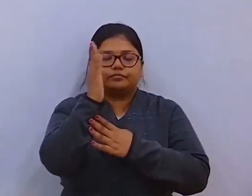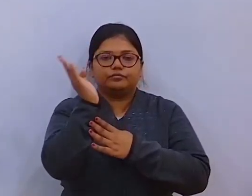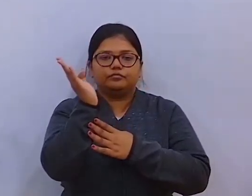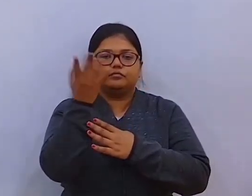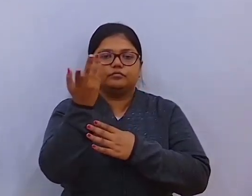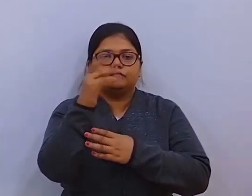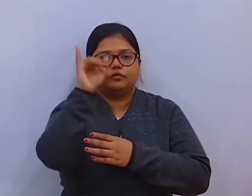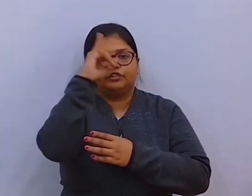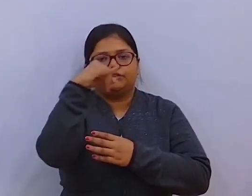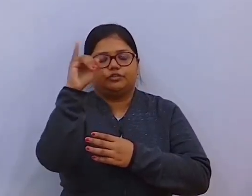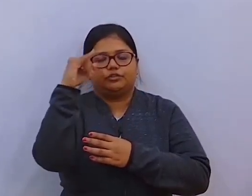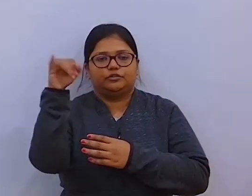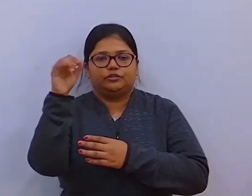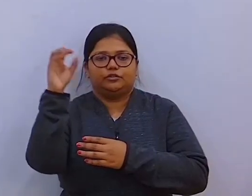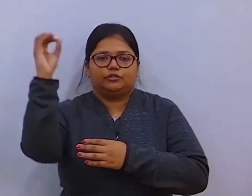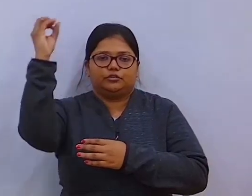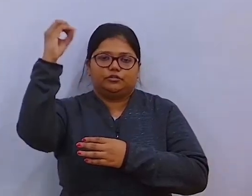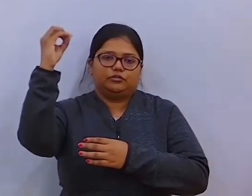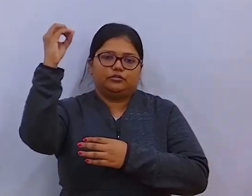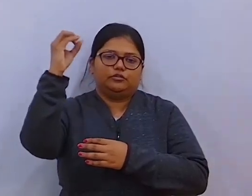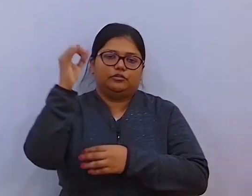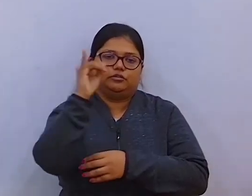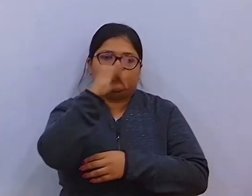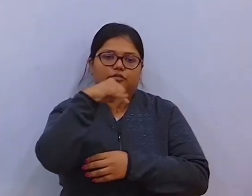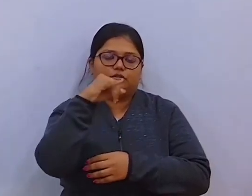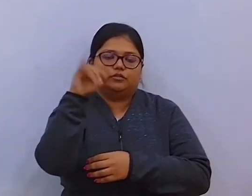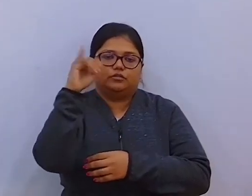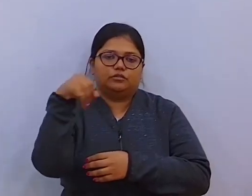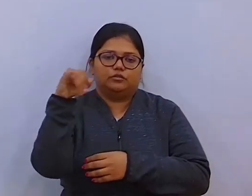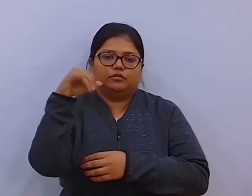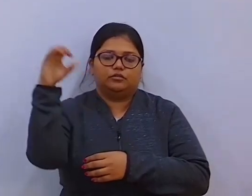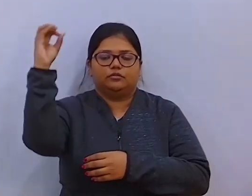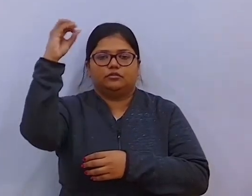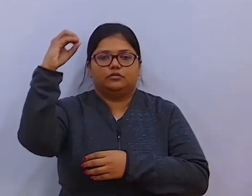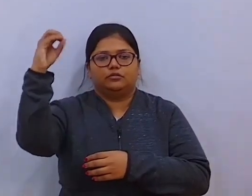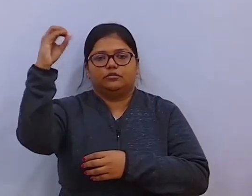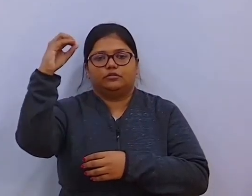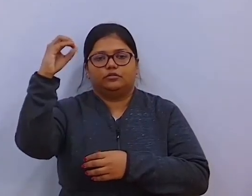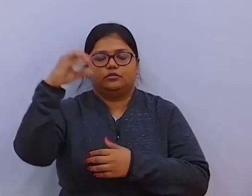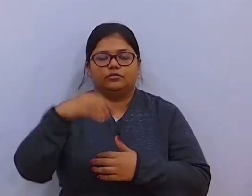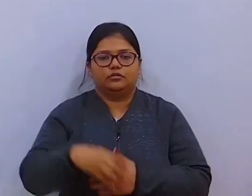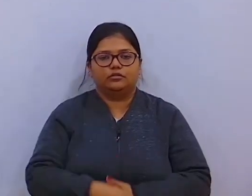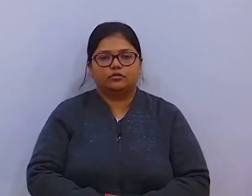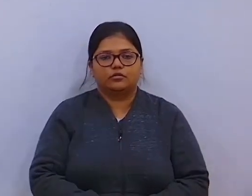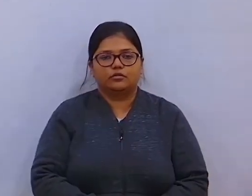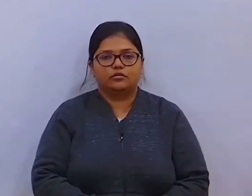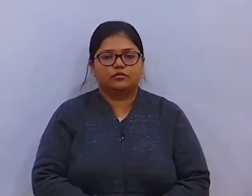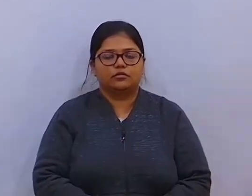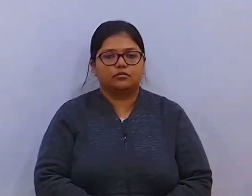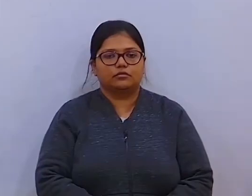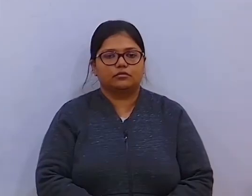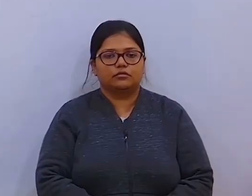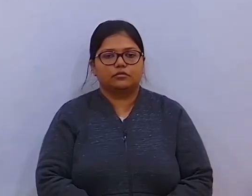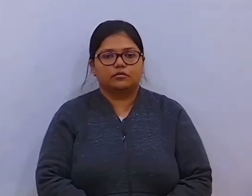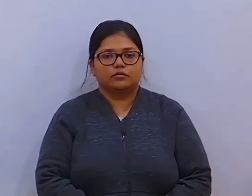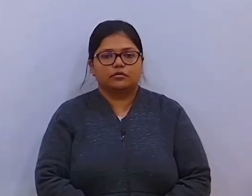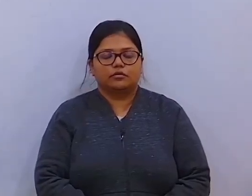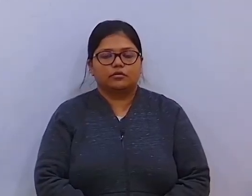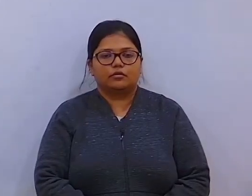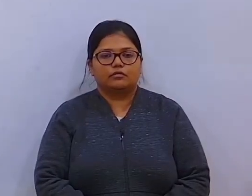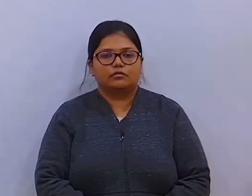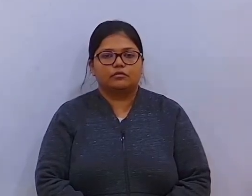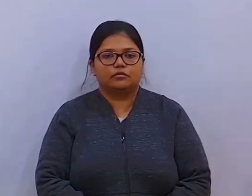66.5 डिग्री। ठीक है, उत्तरी शीत कटिबंध, पहले कौन सा आएगा आपका, उत्तरी ध्रुव, फिर नेक्स्ट